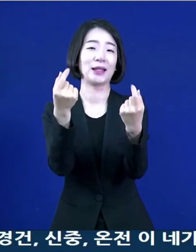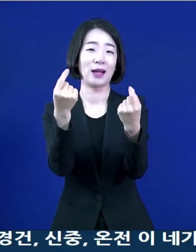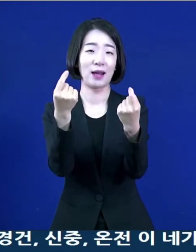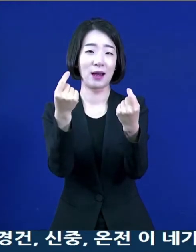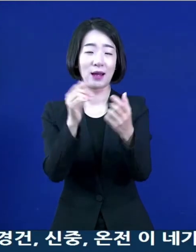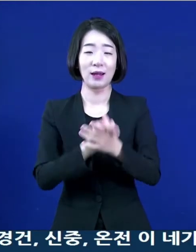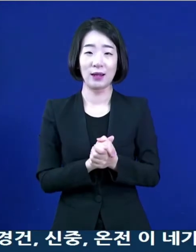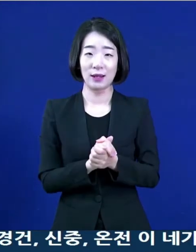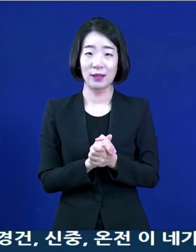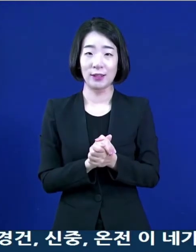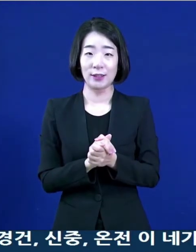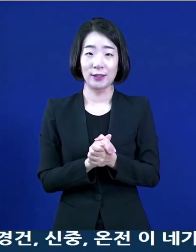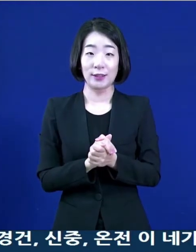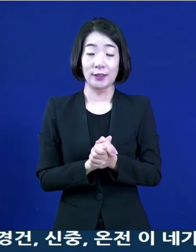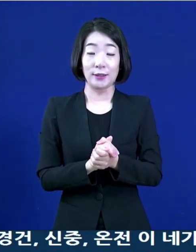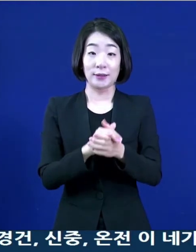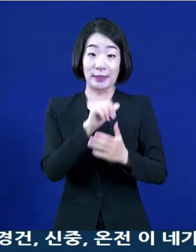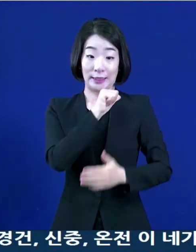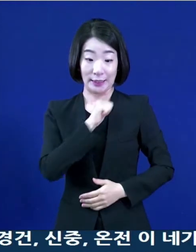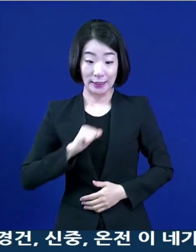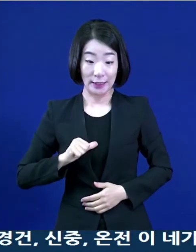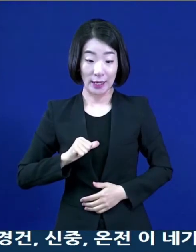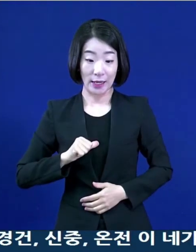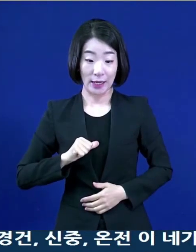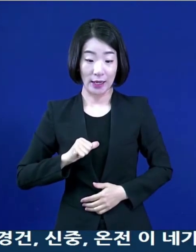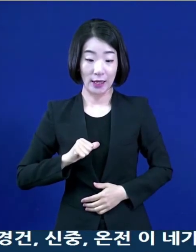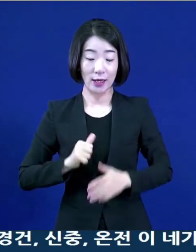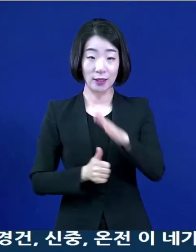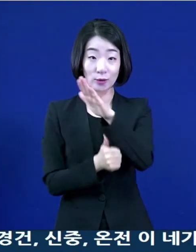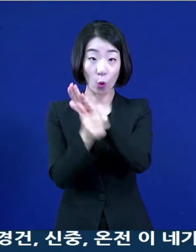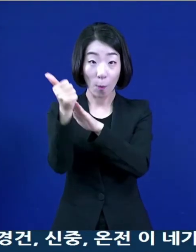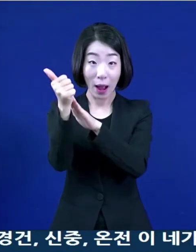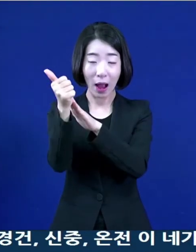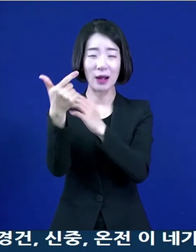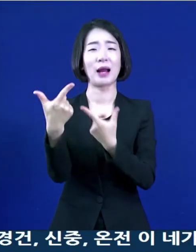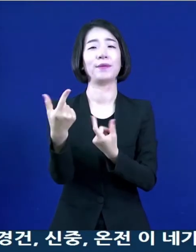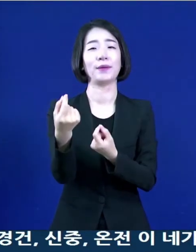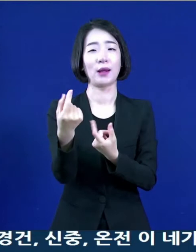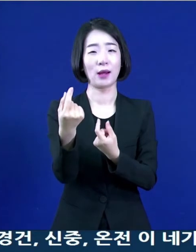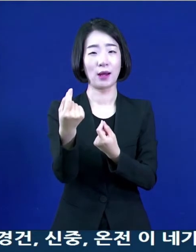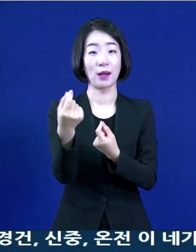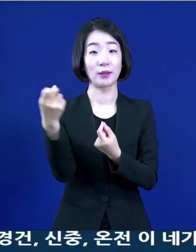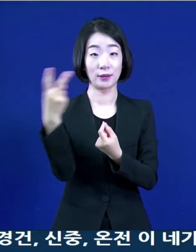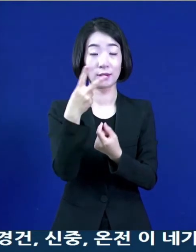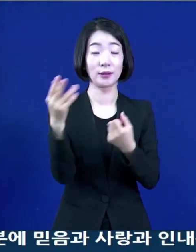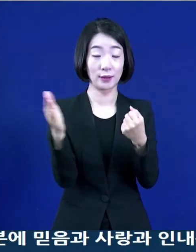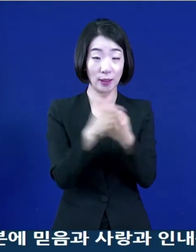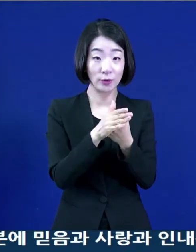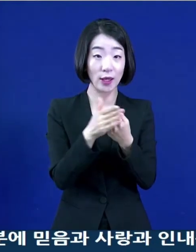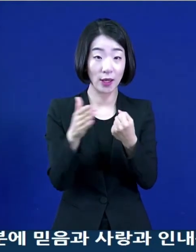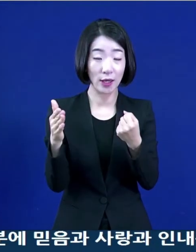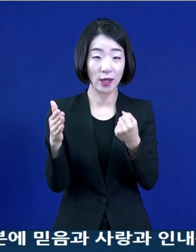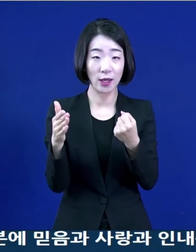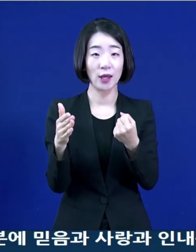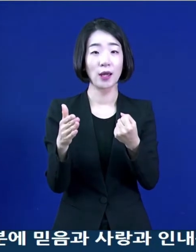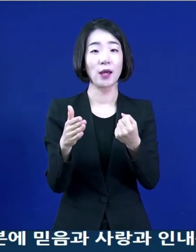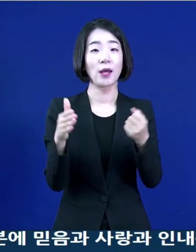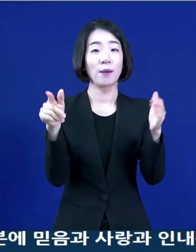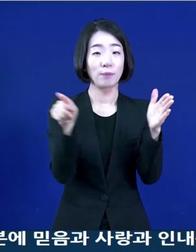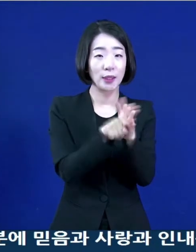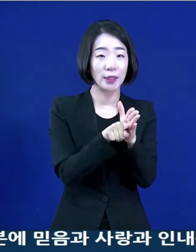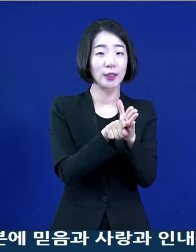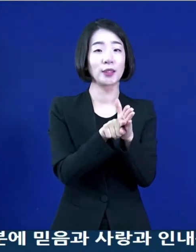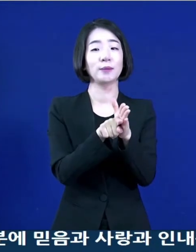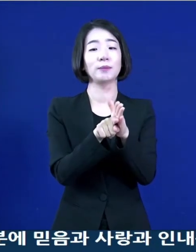금방 이해가 되십니까? 인내와 소망은 짝꿍입니다. 그래서 믿음, 사랑, 소망으로 온전하게